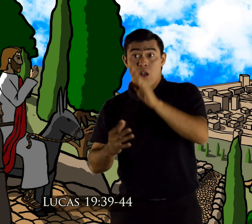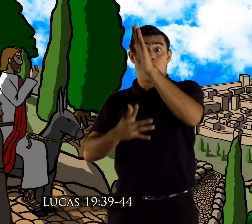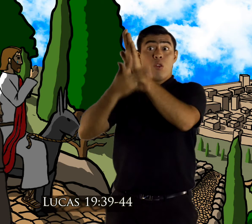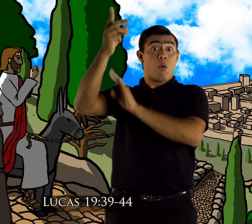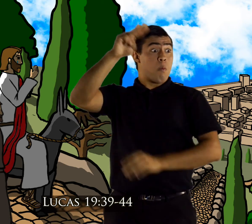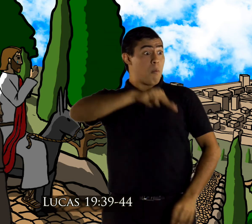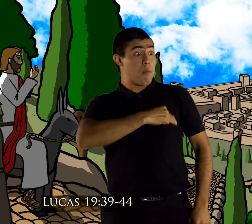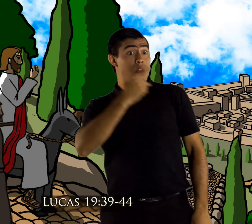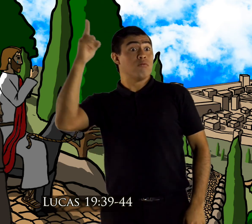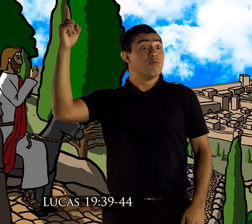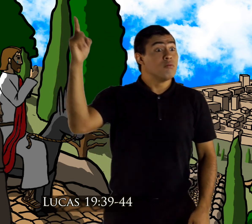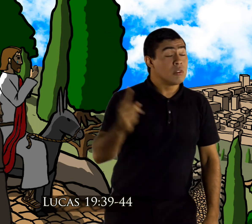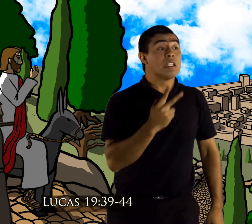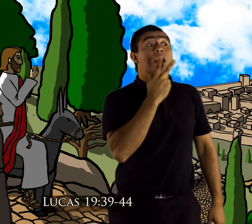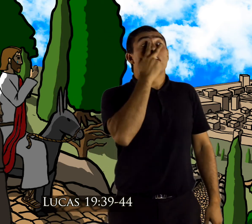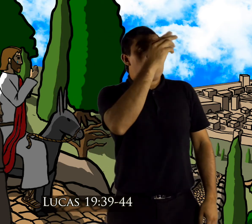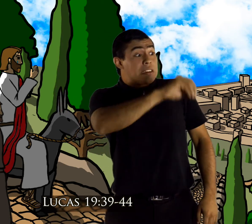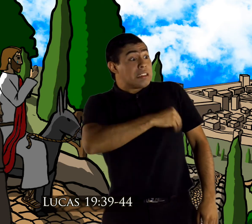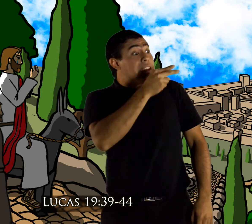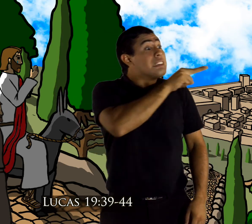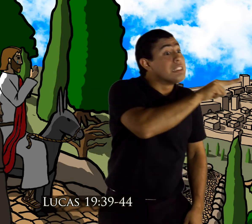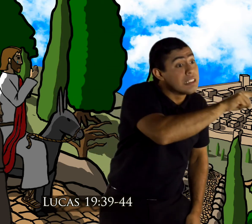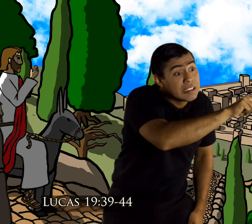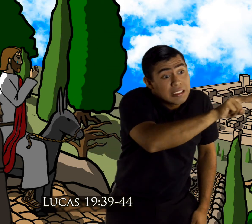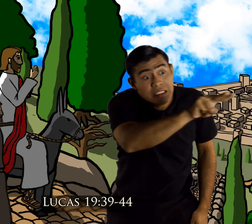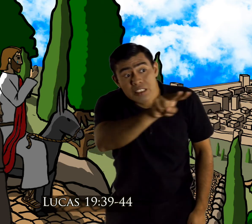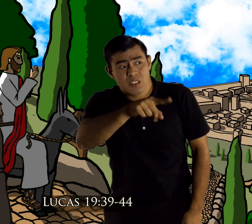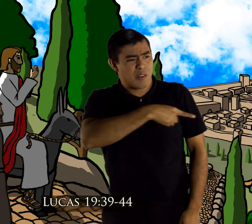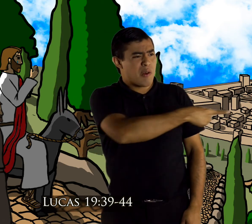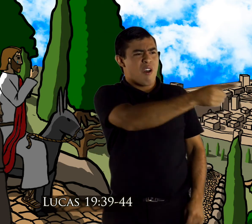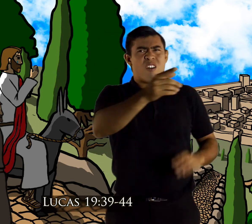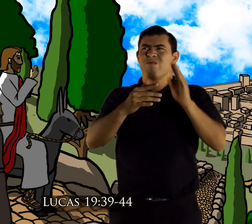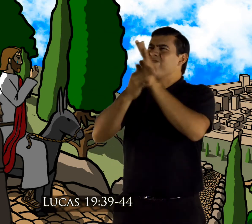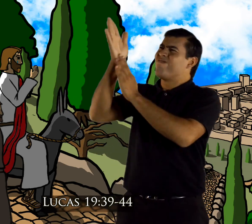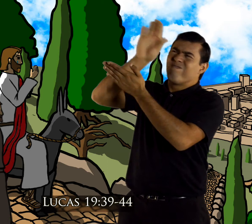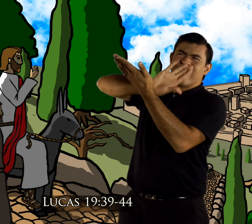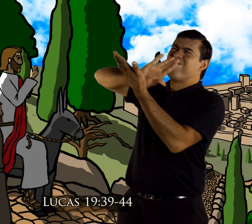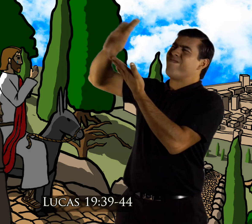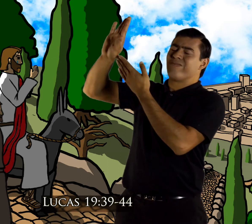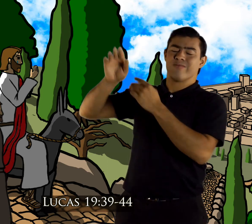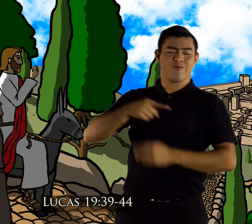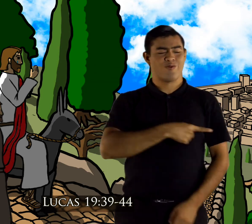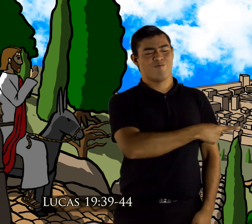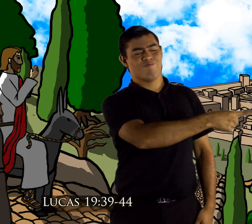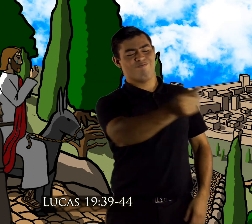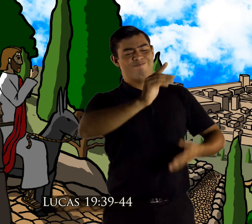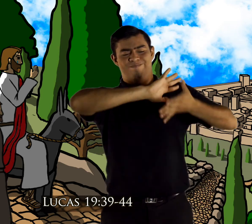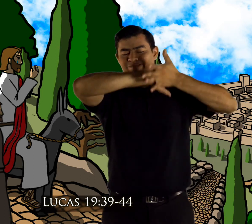El Mesías de Dios vino del cielo para salvarlos, pero ustedes le rechazaron a Dios y por eso